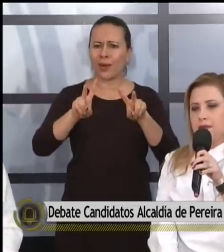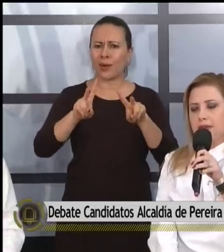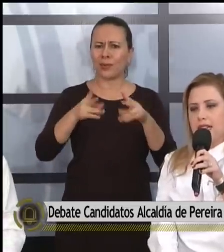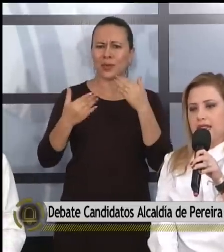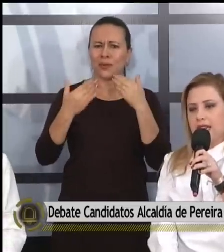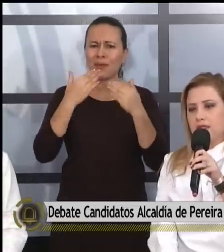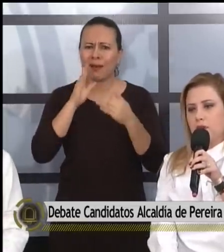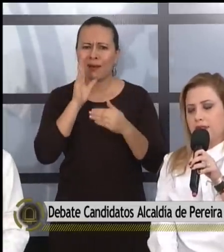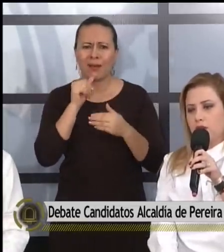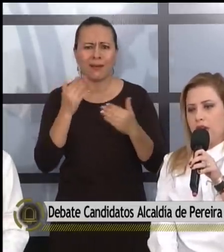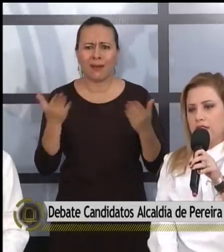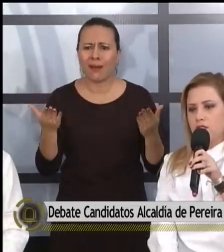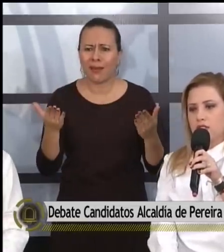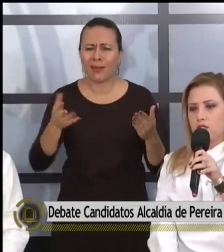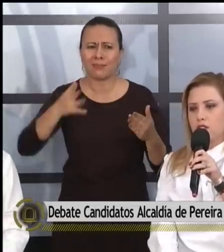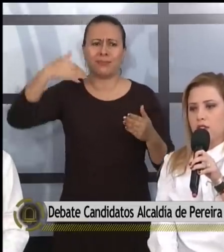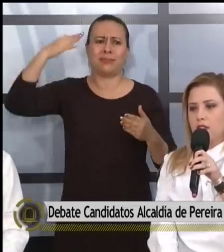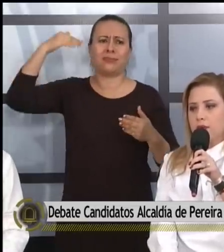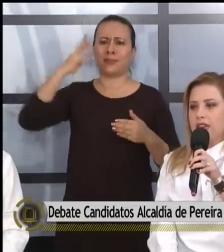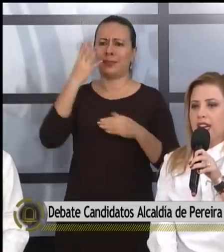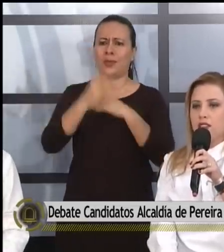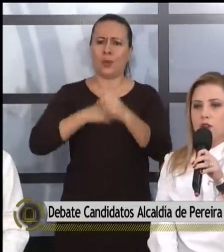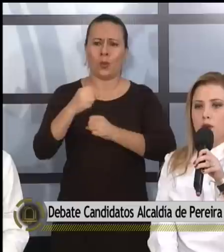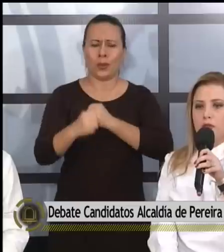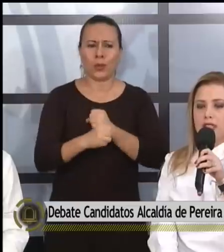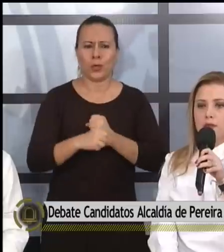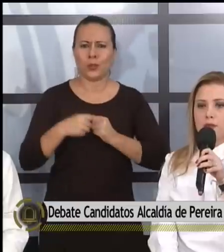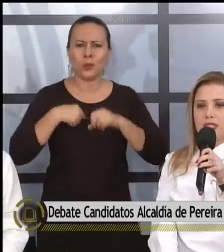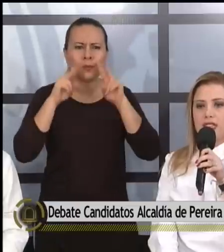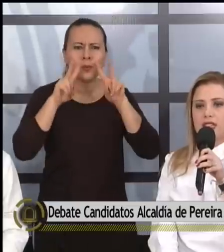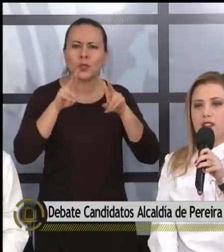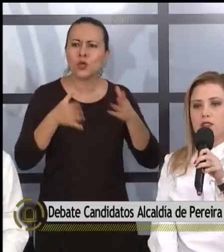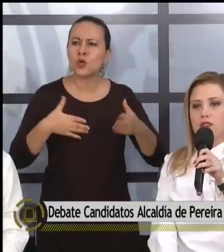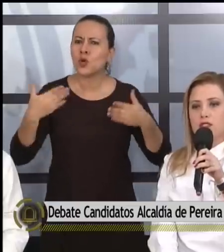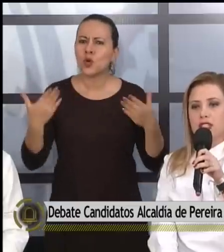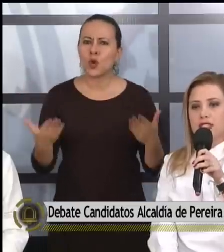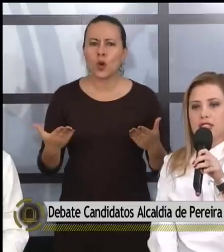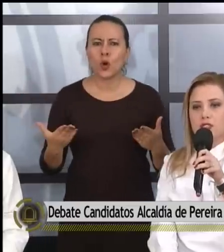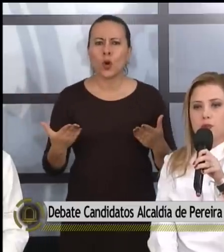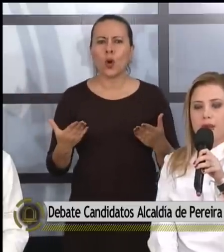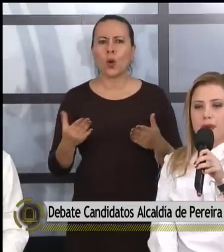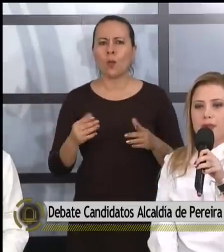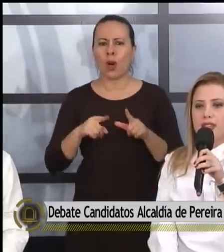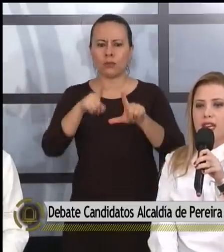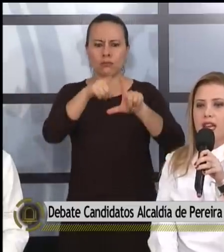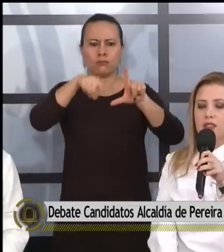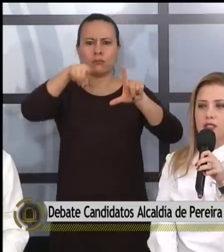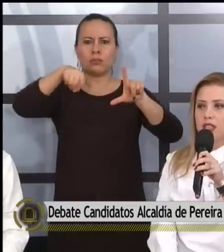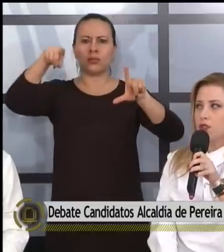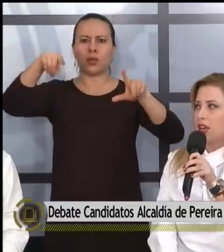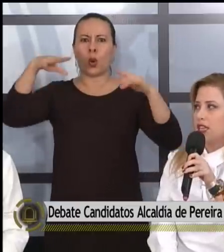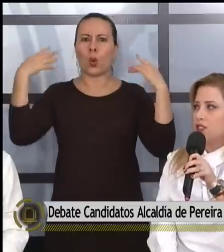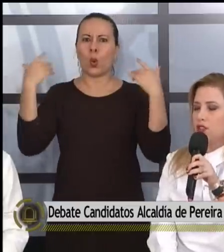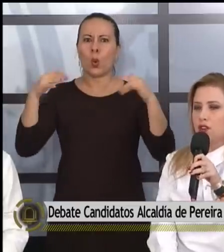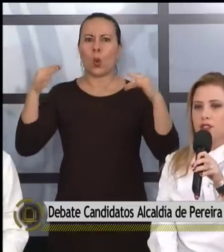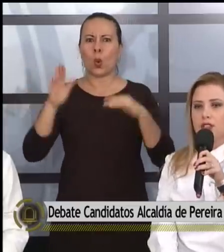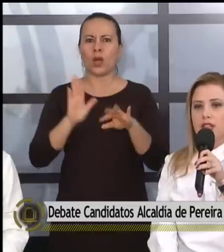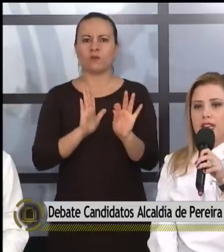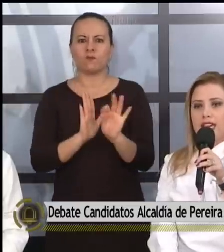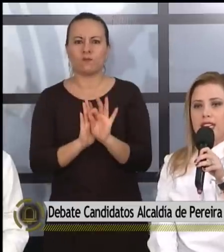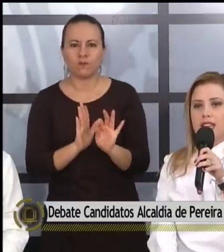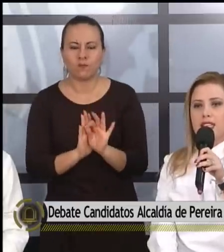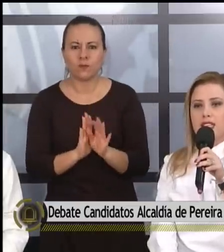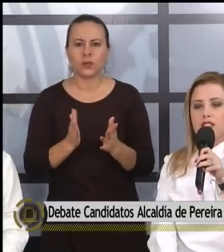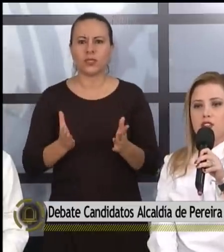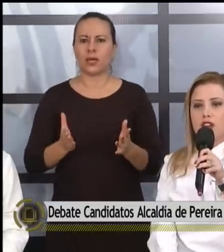hace más de 4 años estoy mirando cómo estamos presentando unos índices supremamente altos en drogadicción,